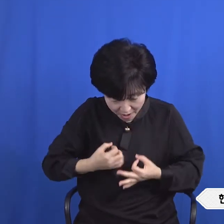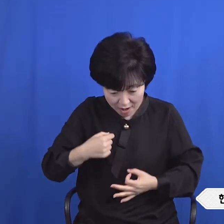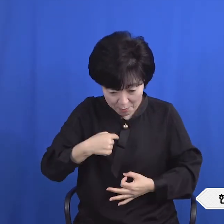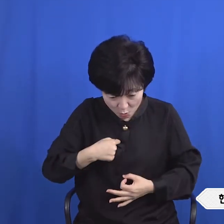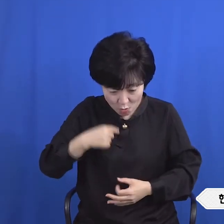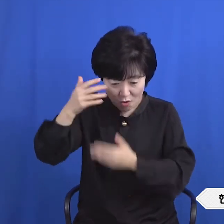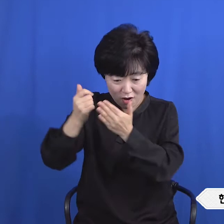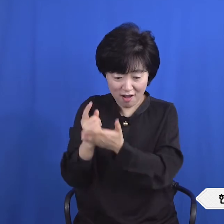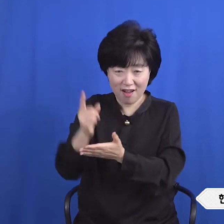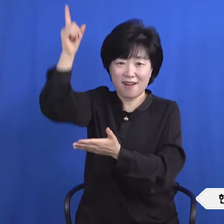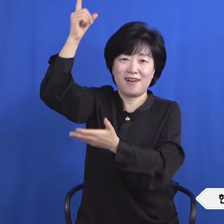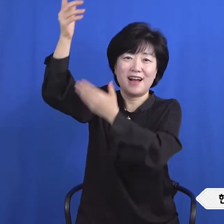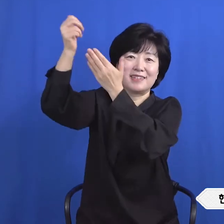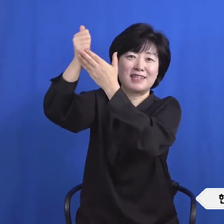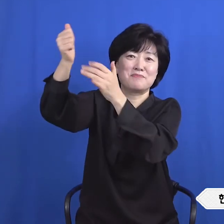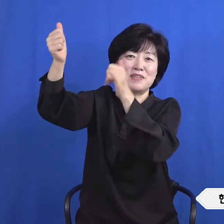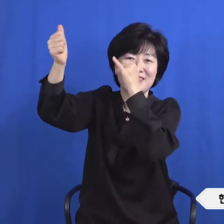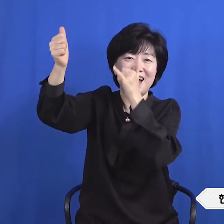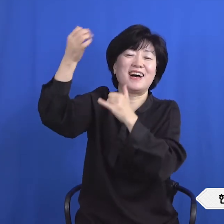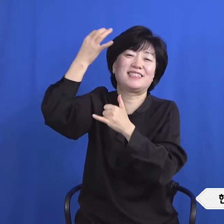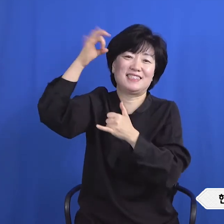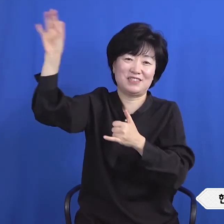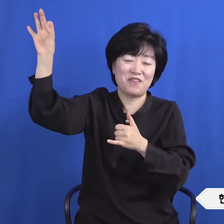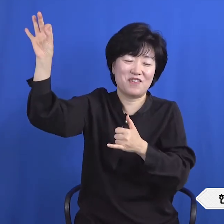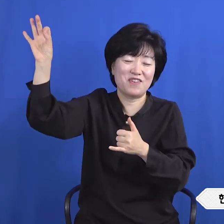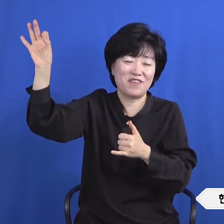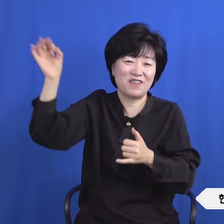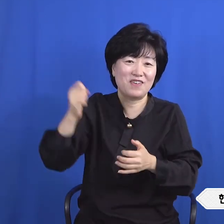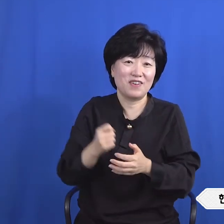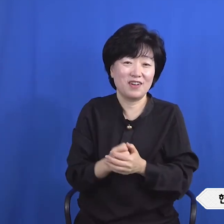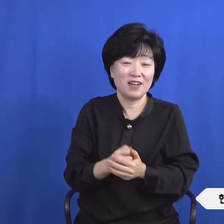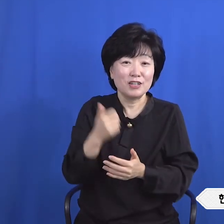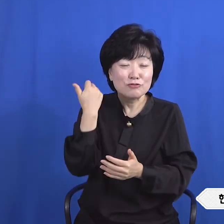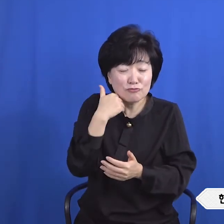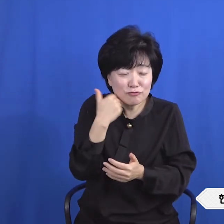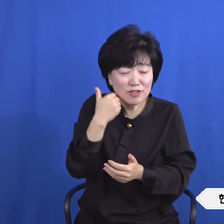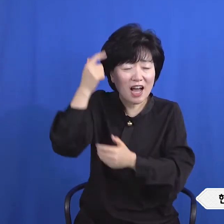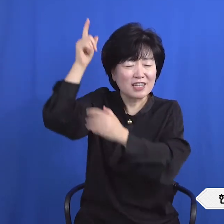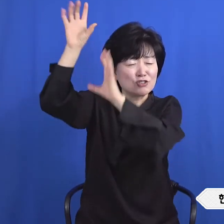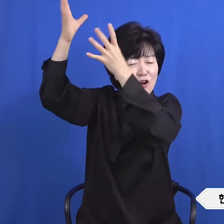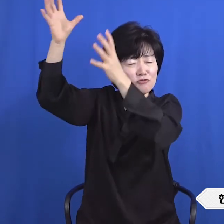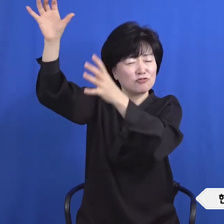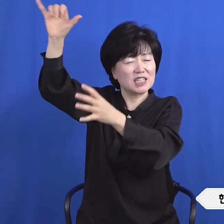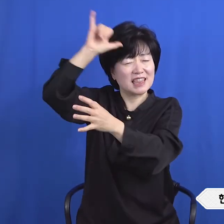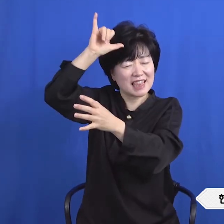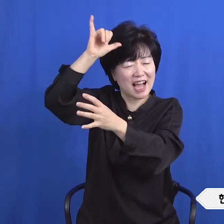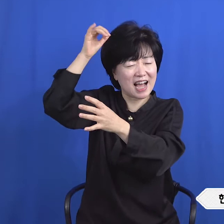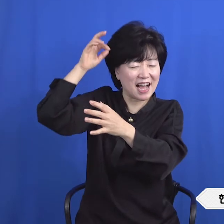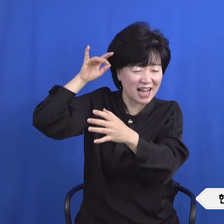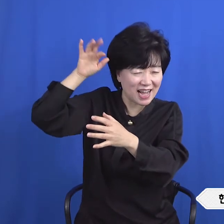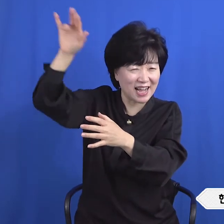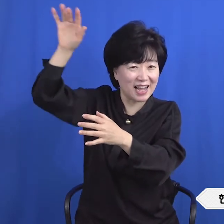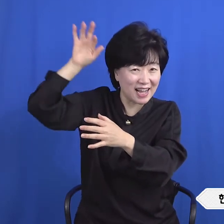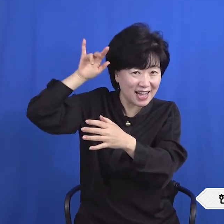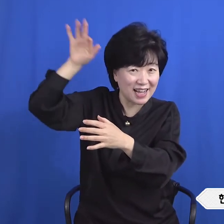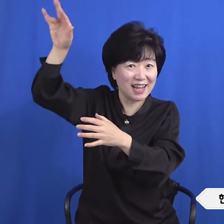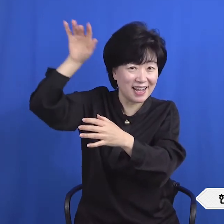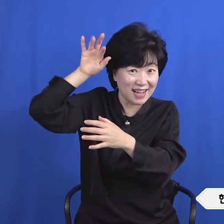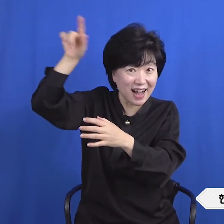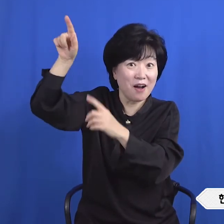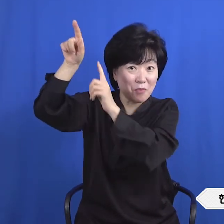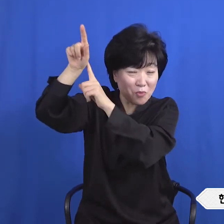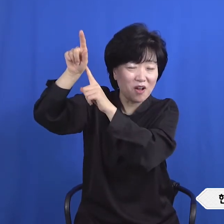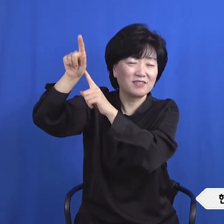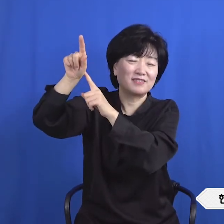창조주 하나님이 계신다는 것을 인정할 수 있고, 그리고 누구나 천국을 그리워하는 것을 봐서도 하나님이